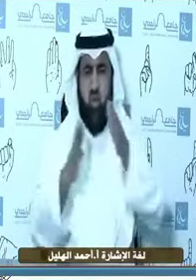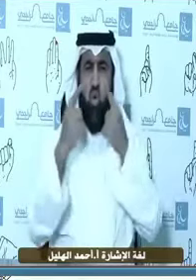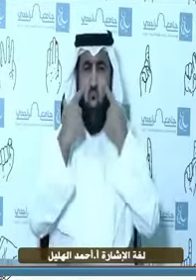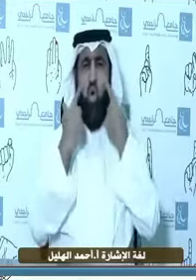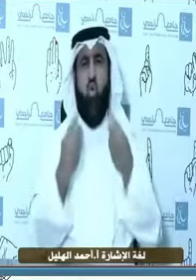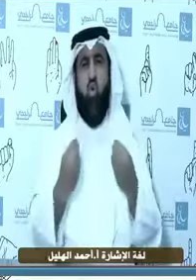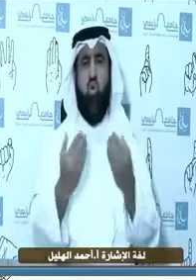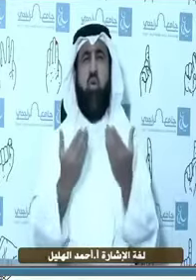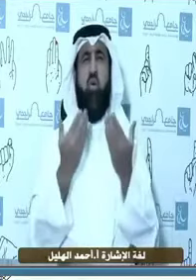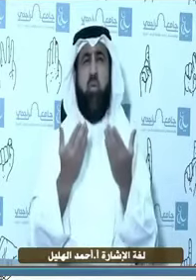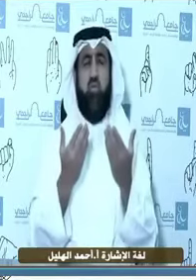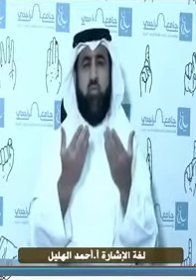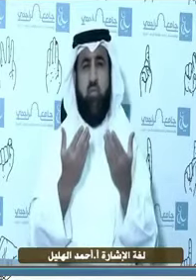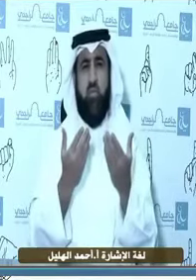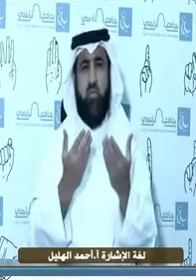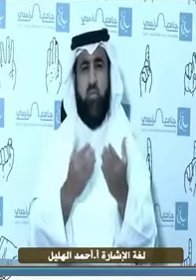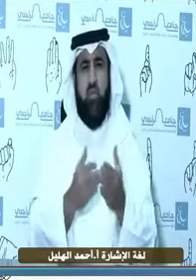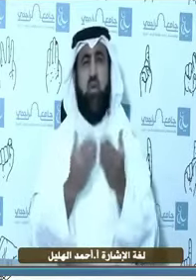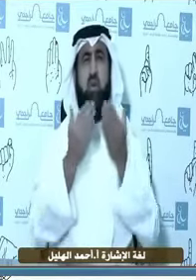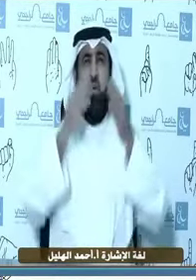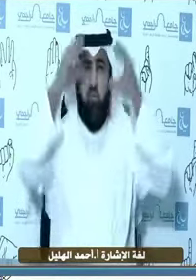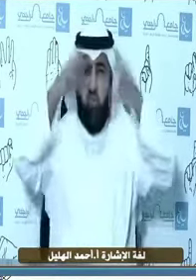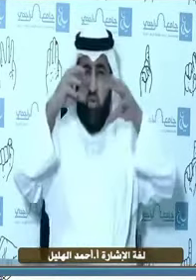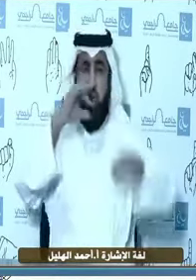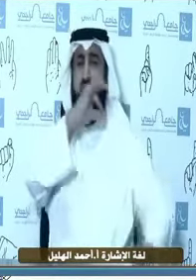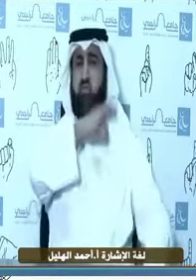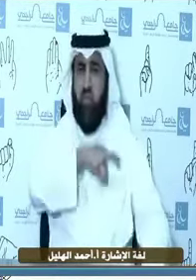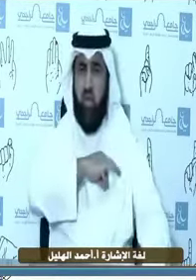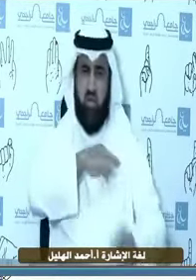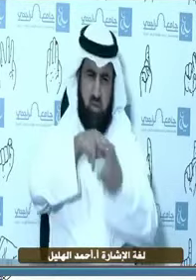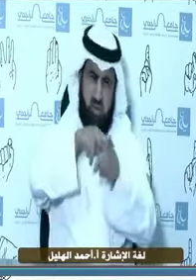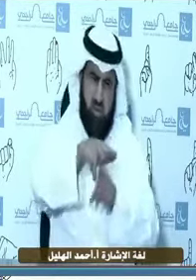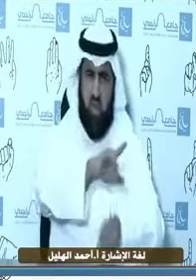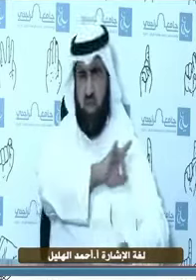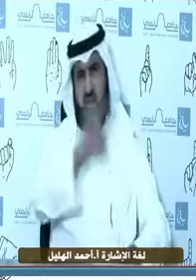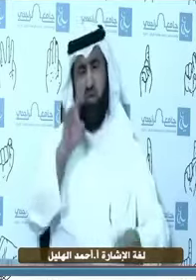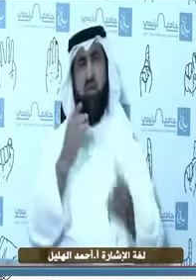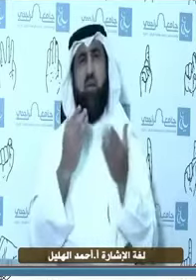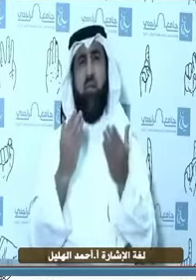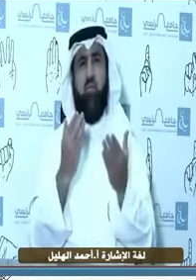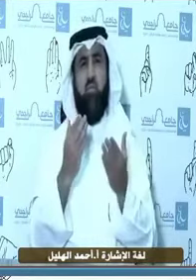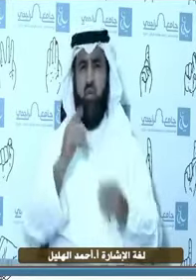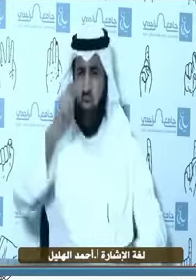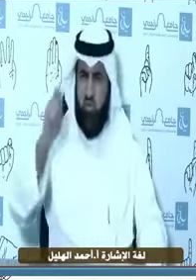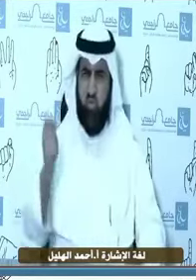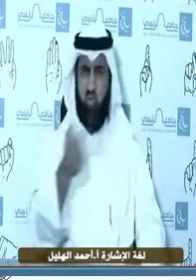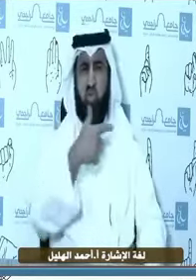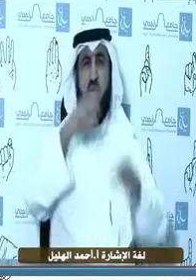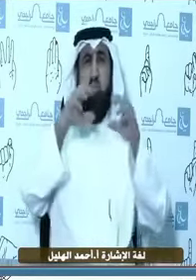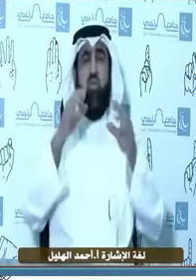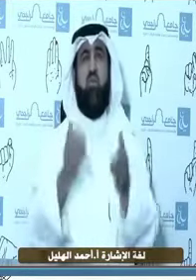طبقا مجللا نافعا غير ضار عاجلا